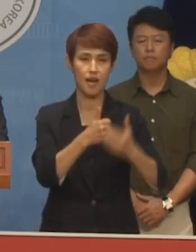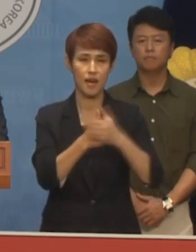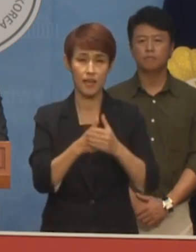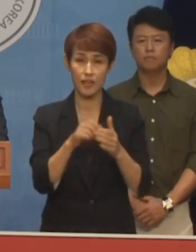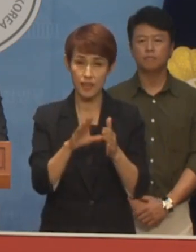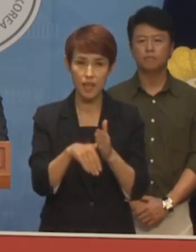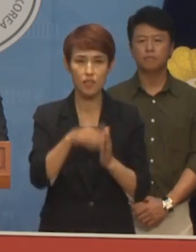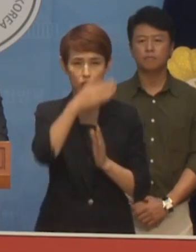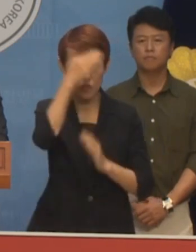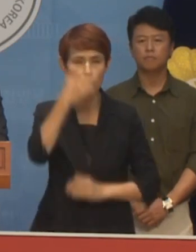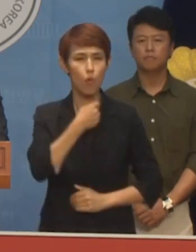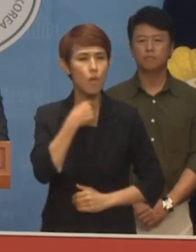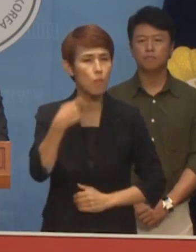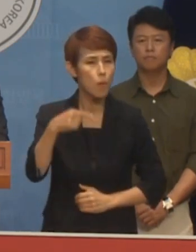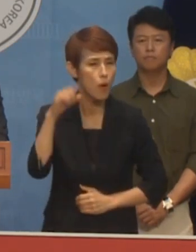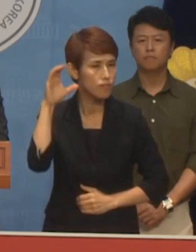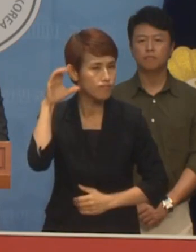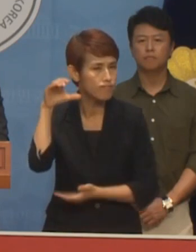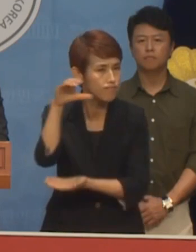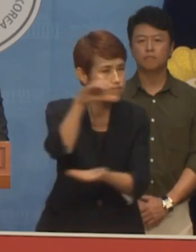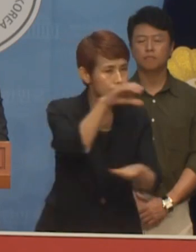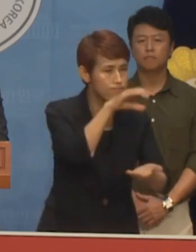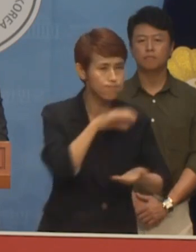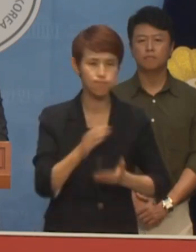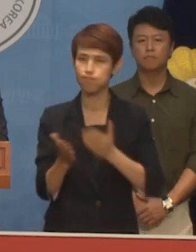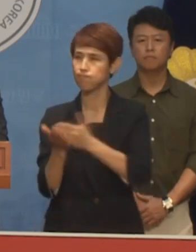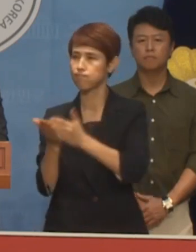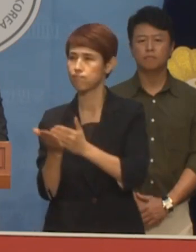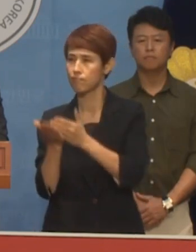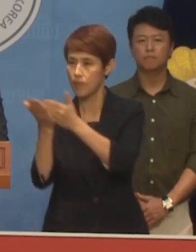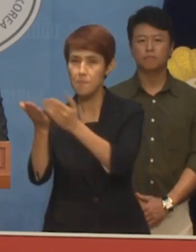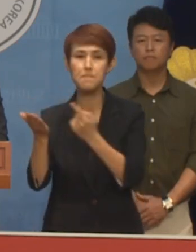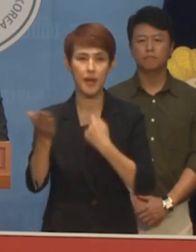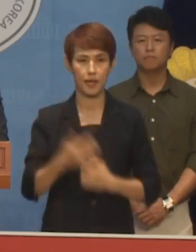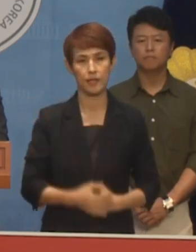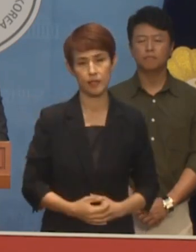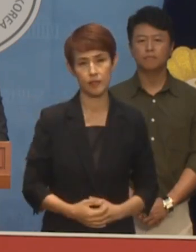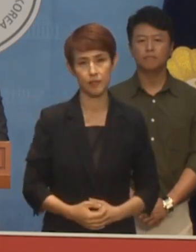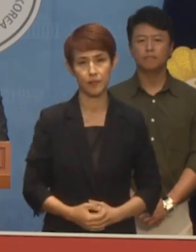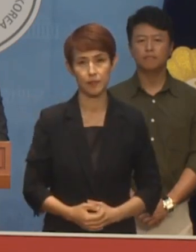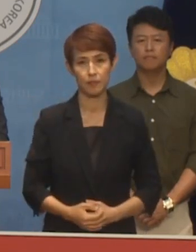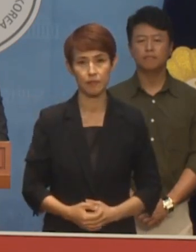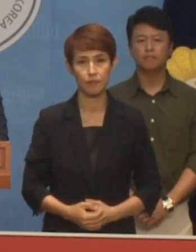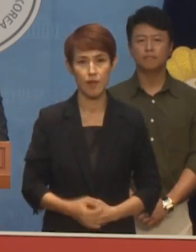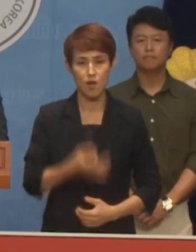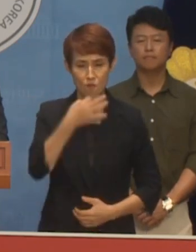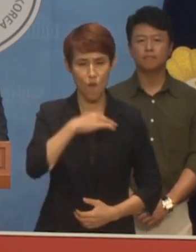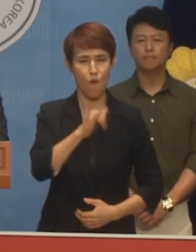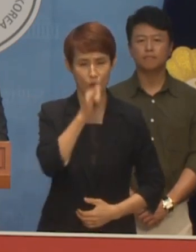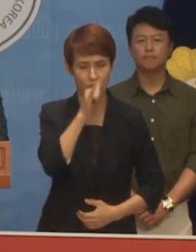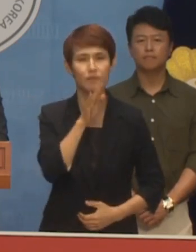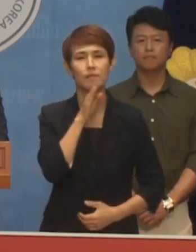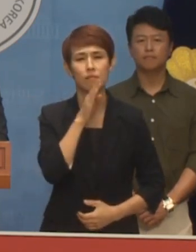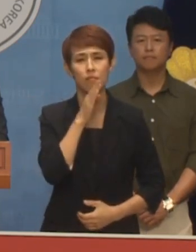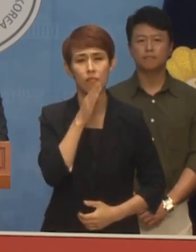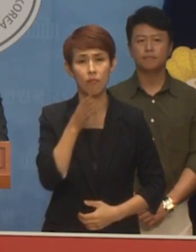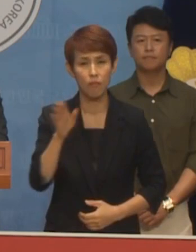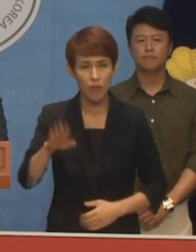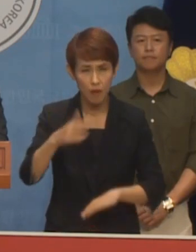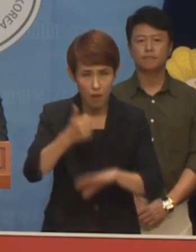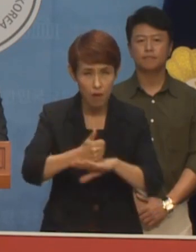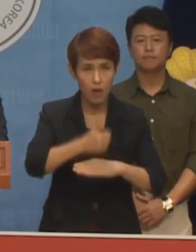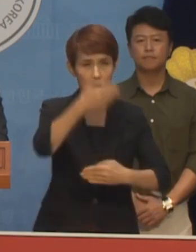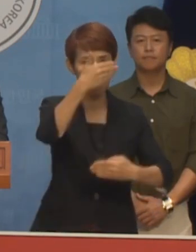청년들의 목소리를 대변하는 역할도 자처하였습니다. 보람도 있었지만 제가 느낀 것은